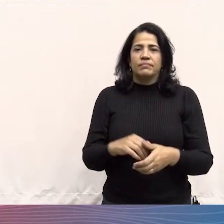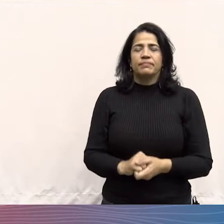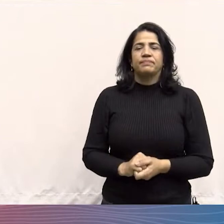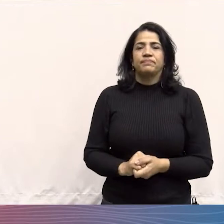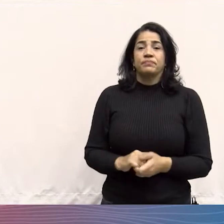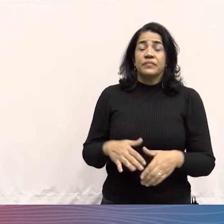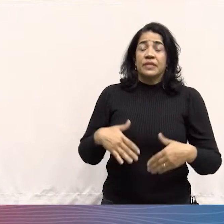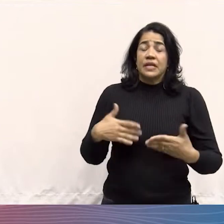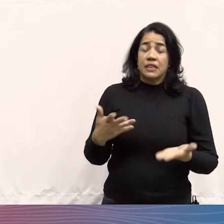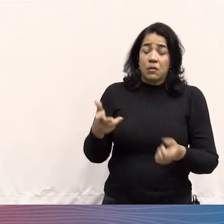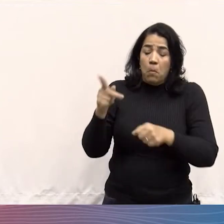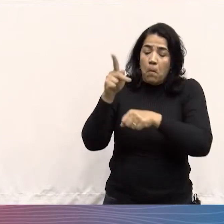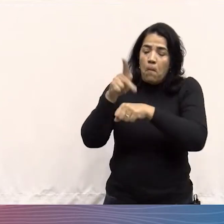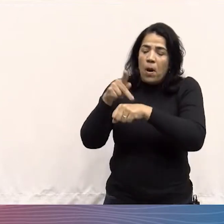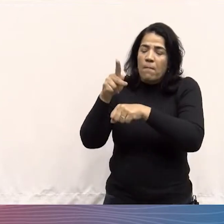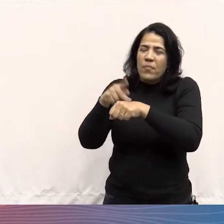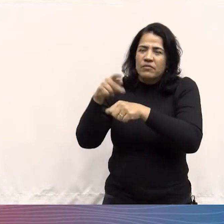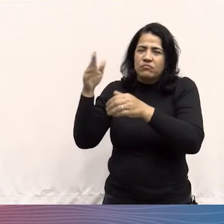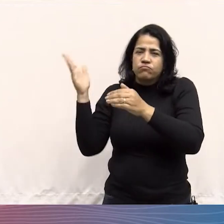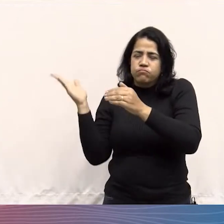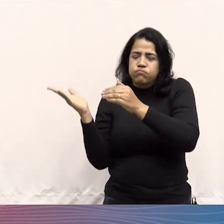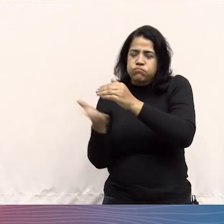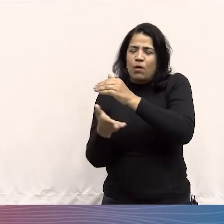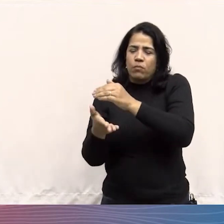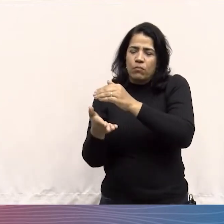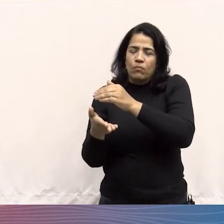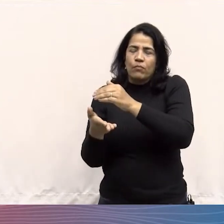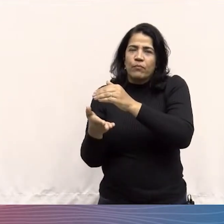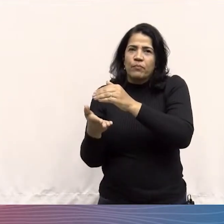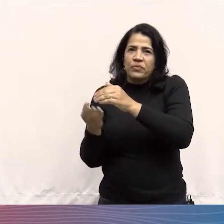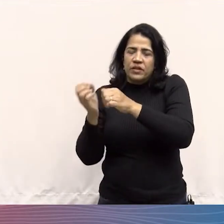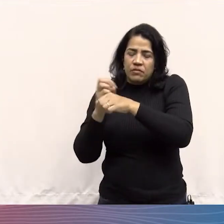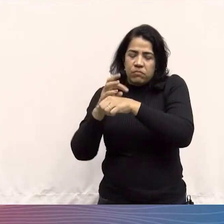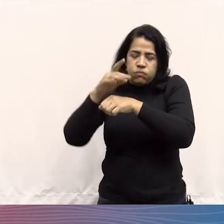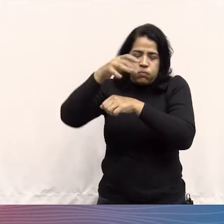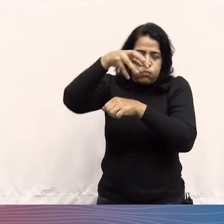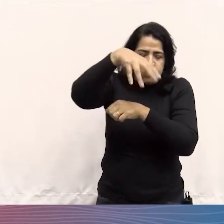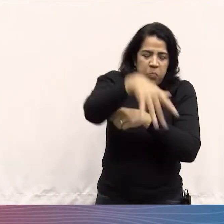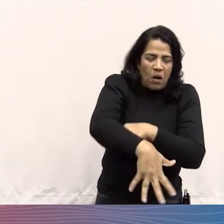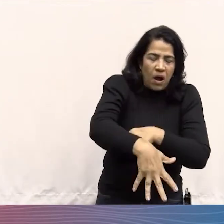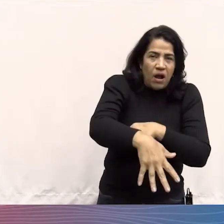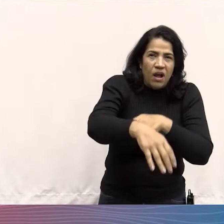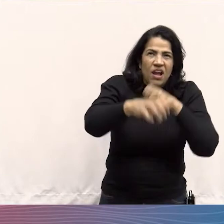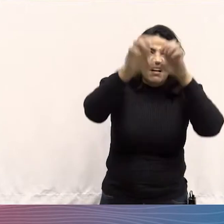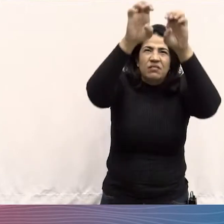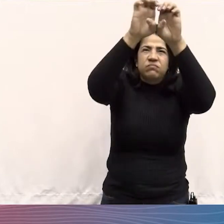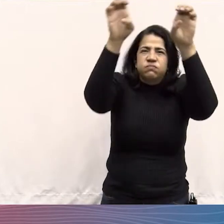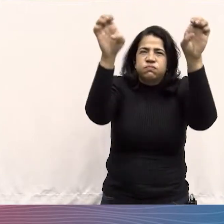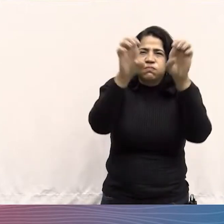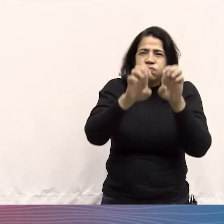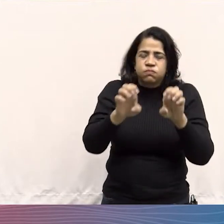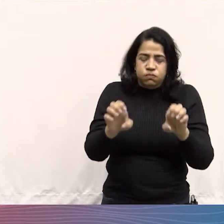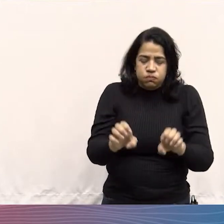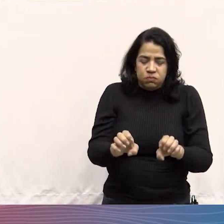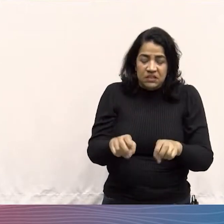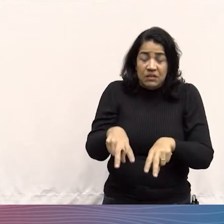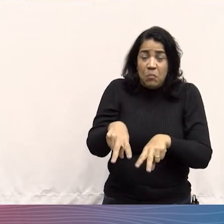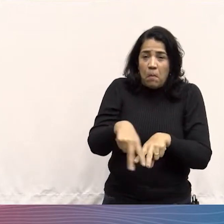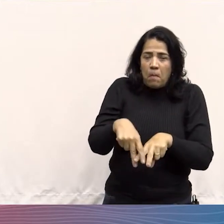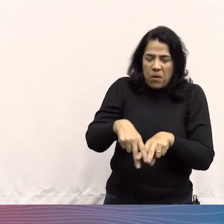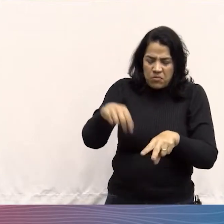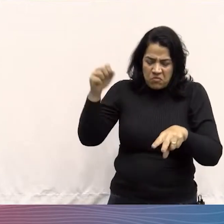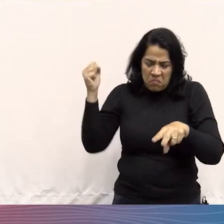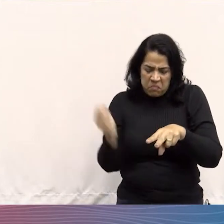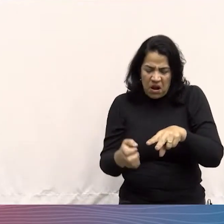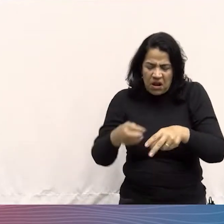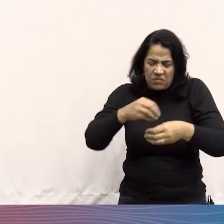pedra foi cortada sem auxílio de mãos, feriu a estátua nos pés de ferro e de